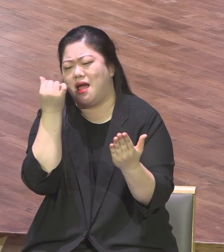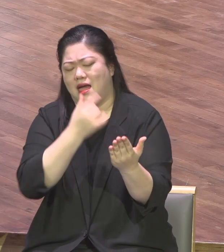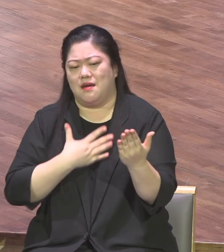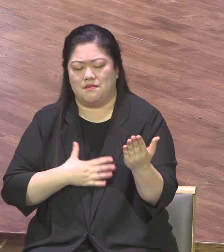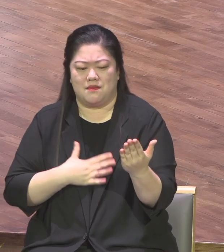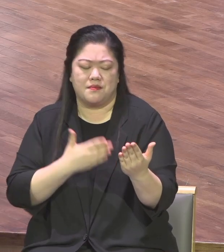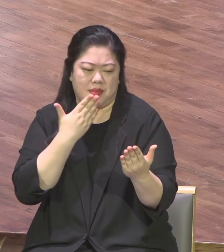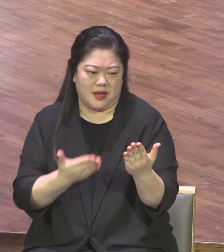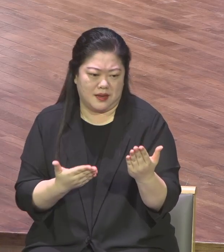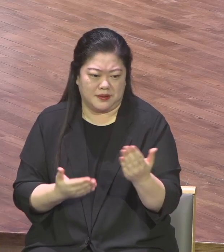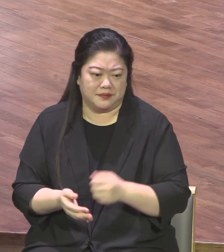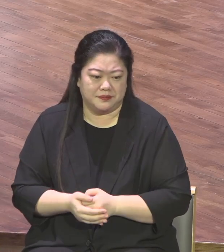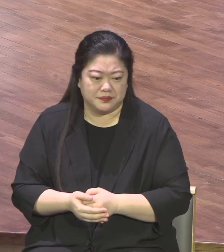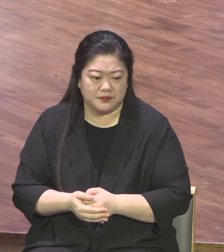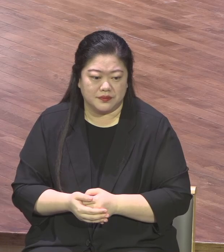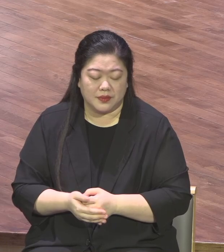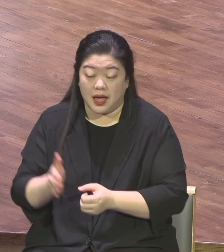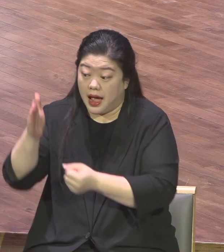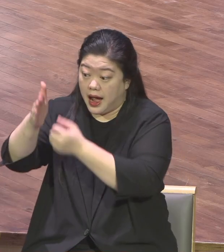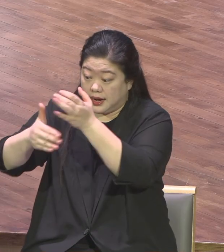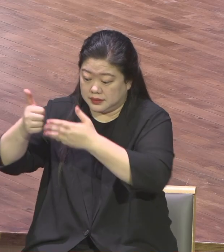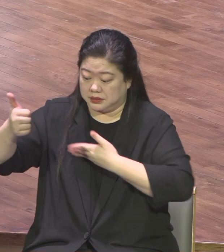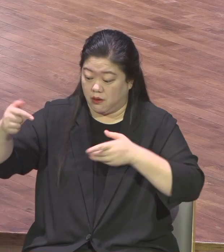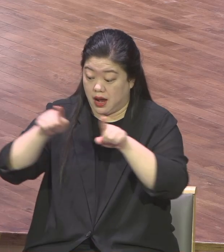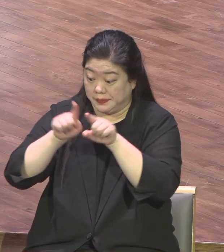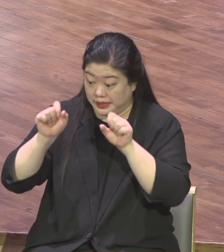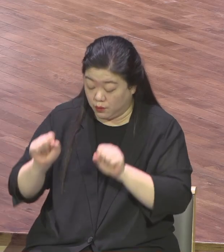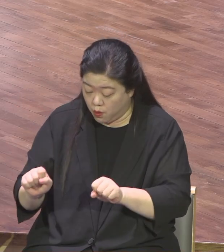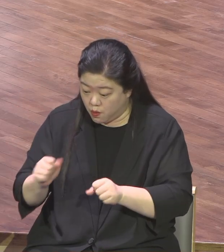보좌의 축복을 체험하고 누리시기를 바랍니다.